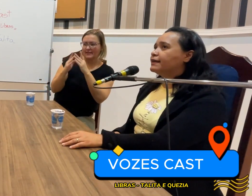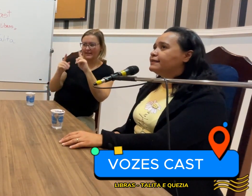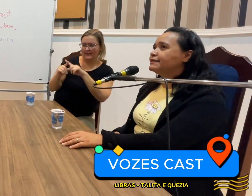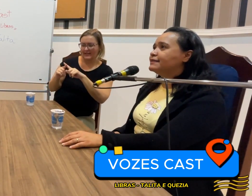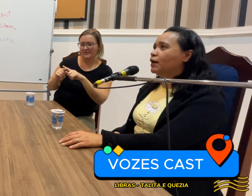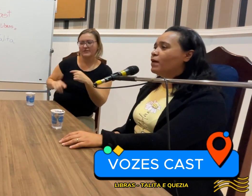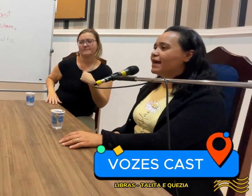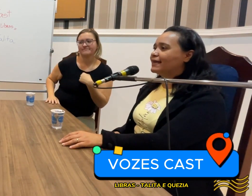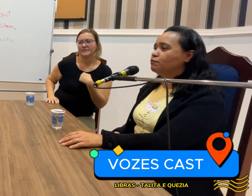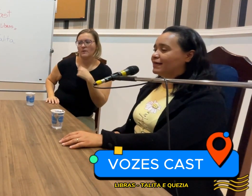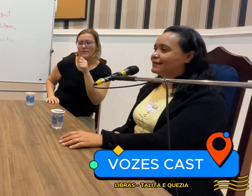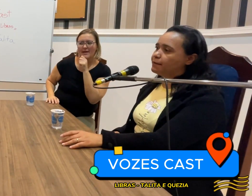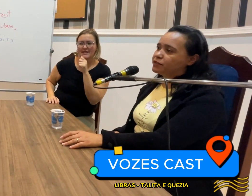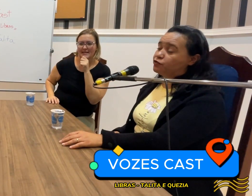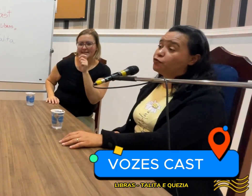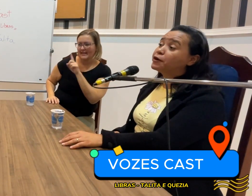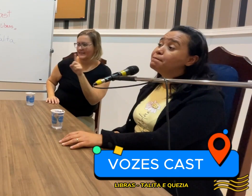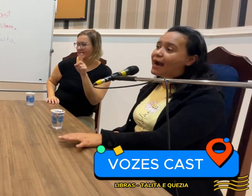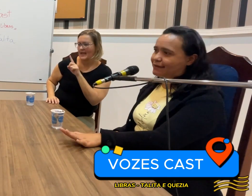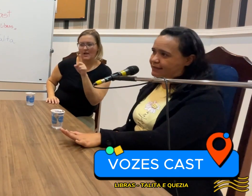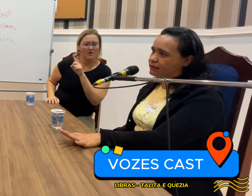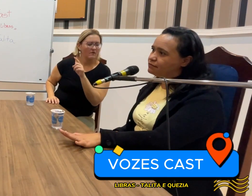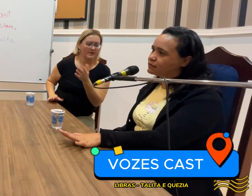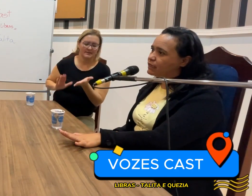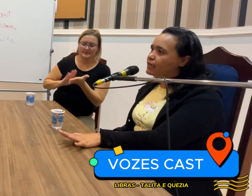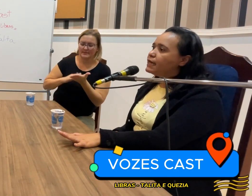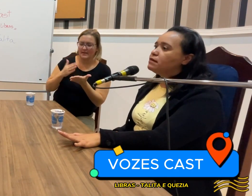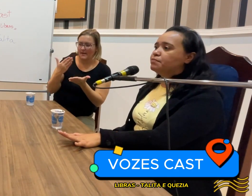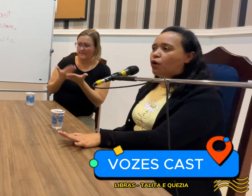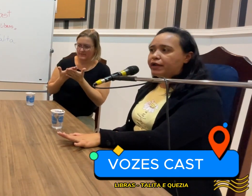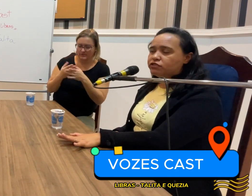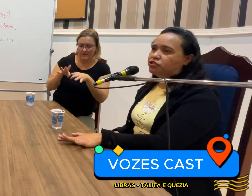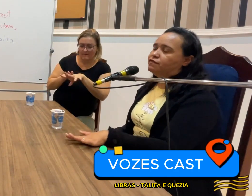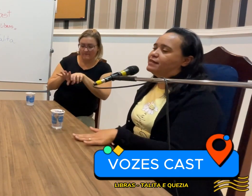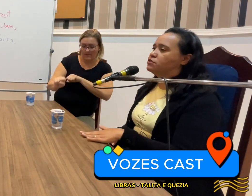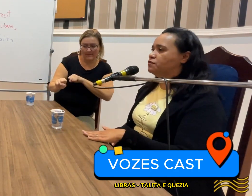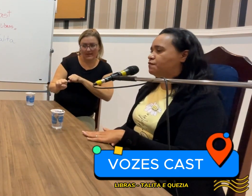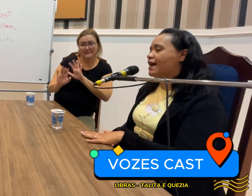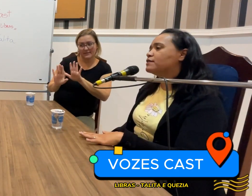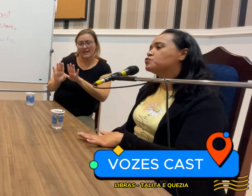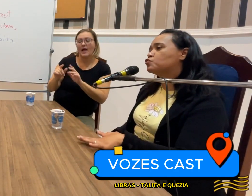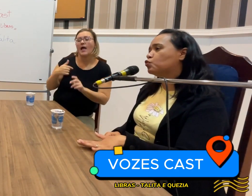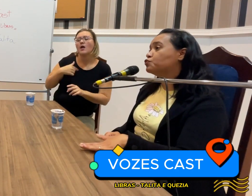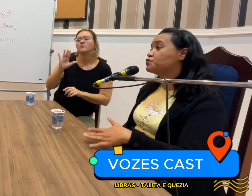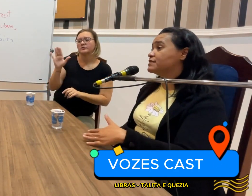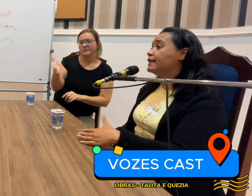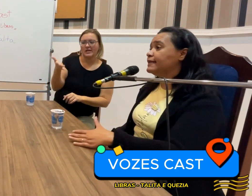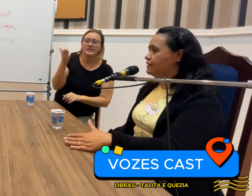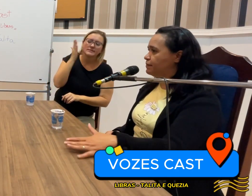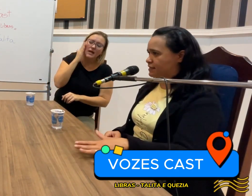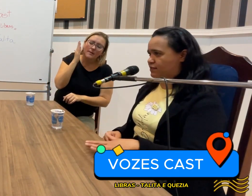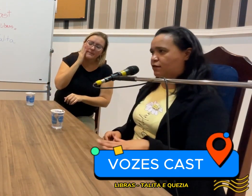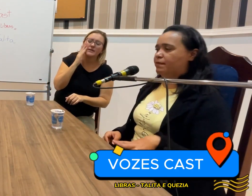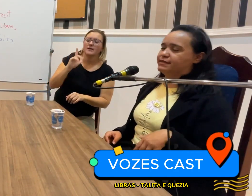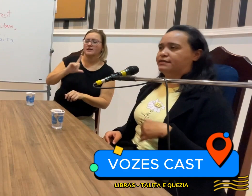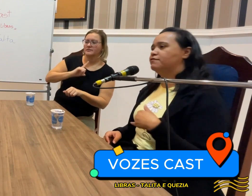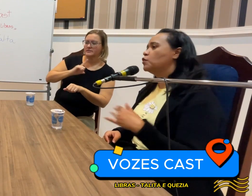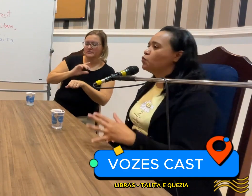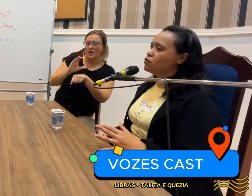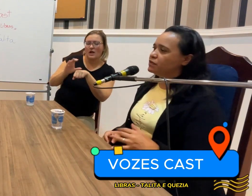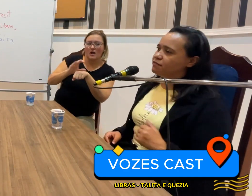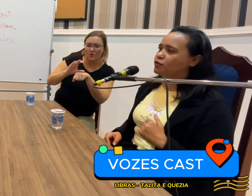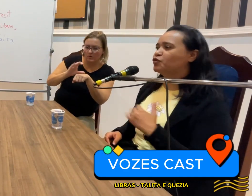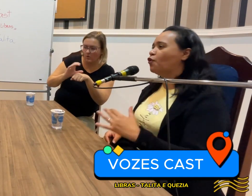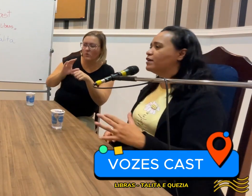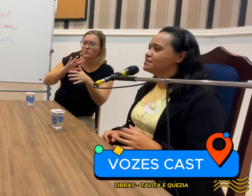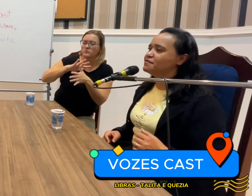eu ainda não era uma intérprete formada. Embora eu já tivesse diversos cursos de Libras, você começa nível